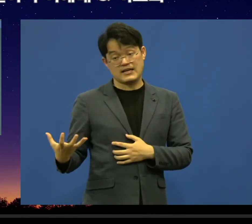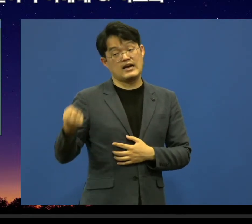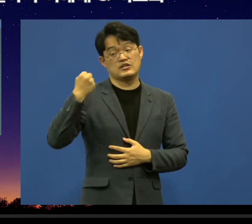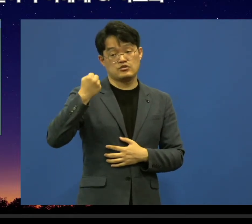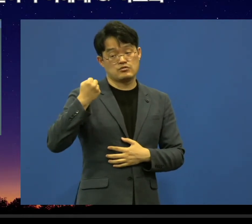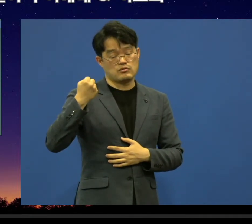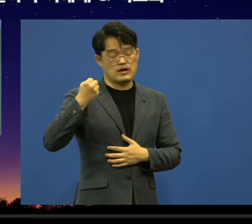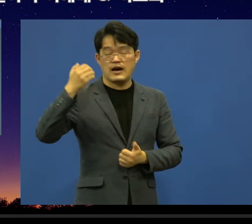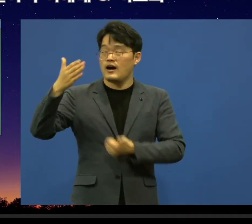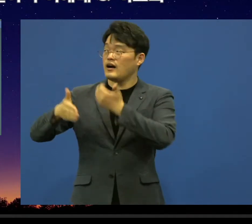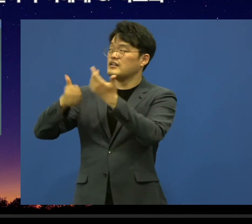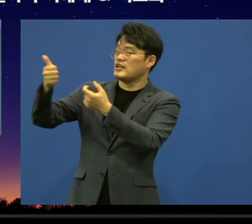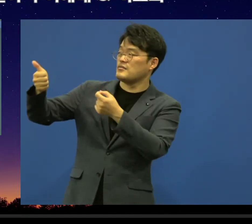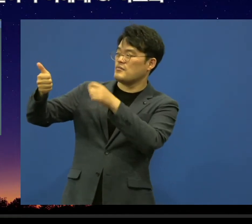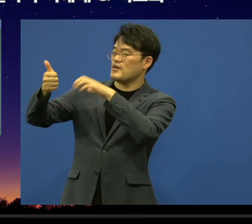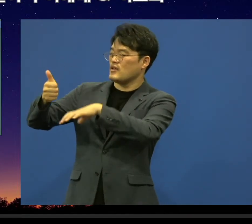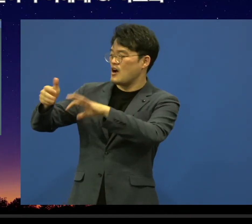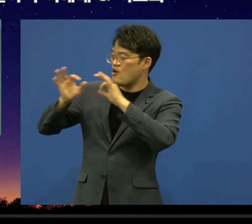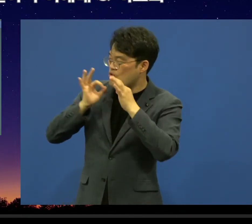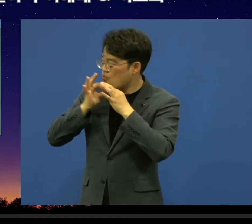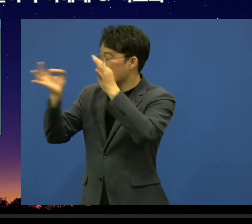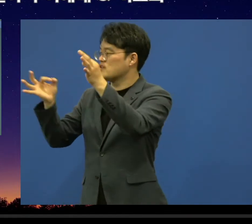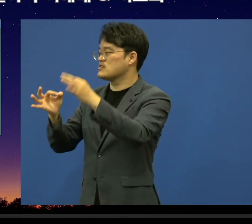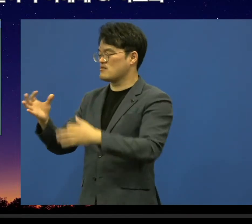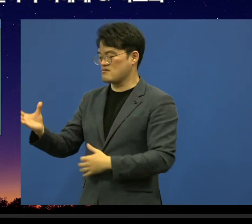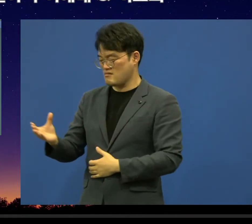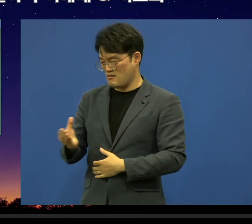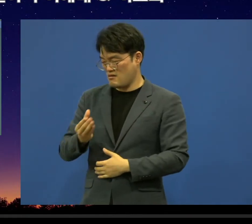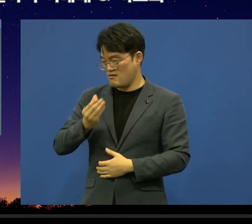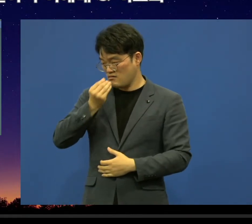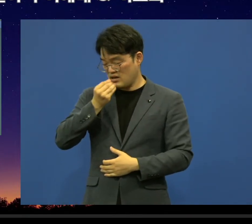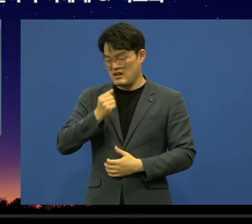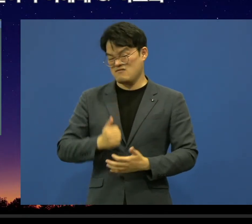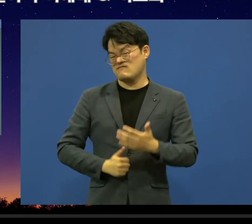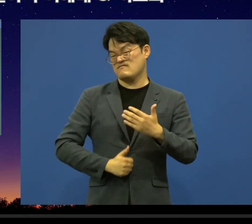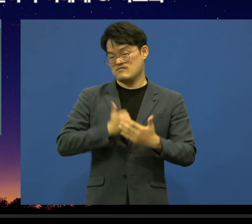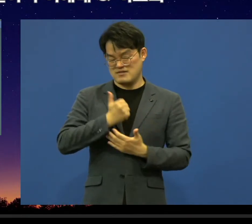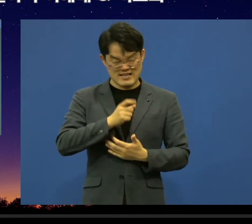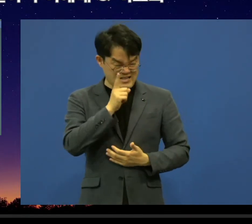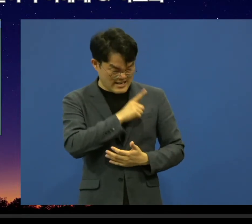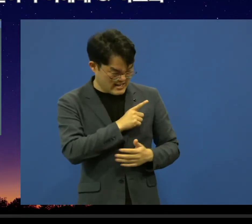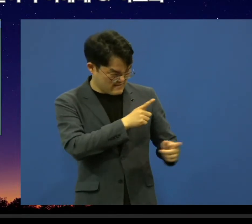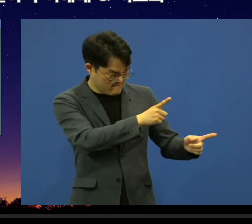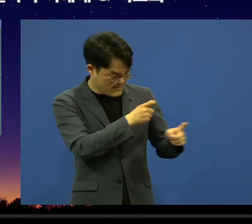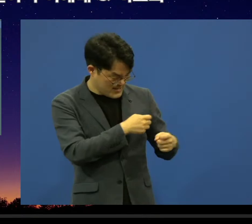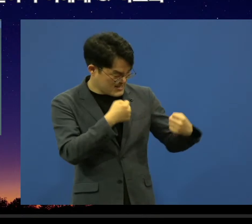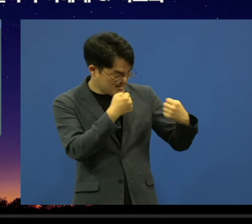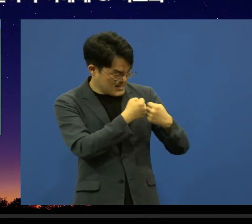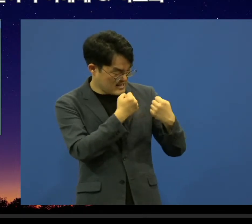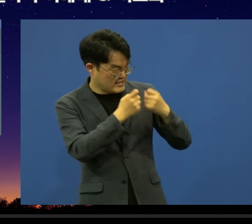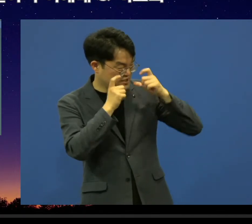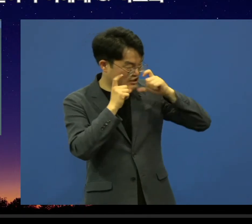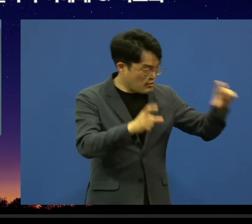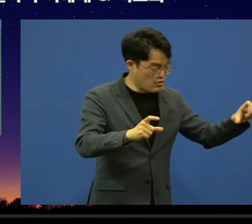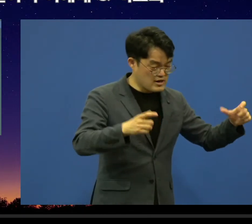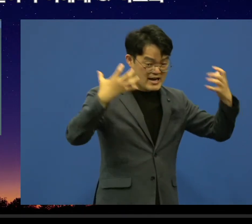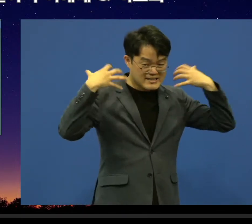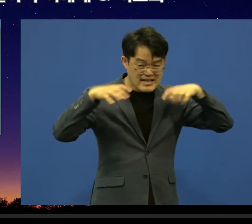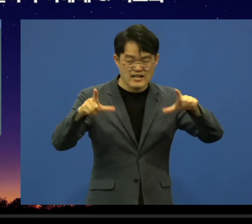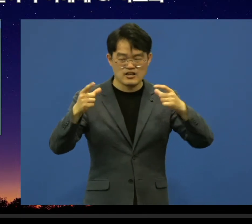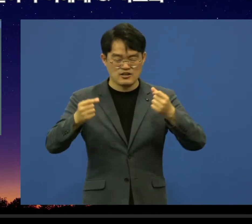분노로 여러분 하나님 앞에 외치시고 거룩한 분노로 악한 대적을 향해 선포하십시오. 사자처럼